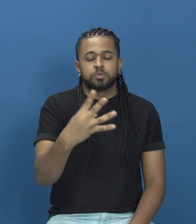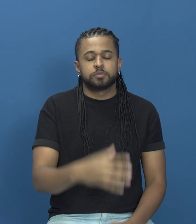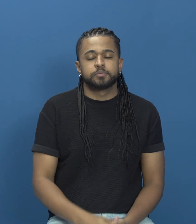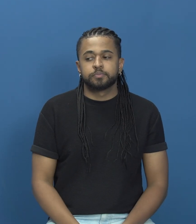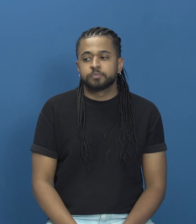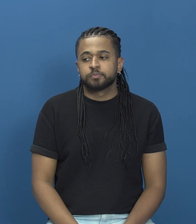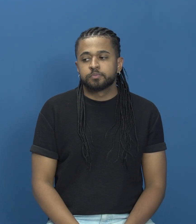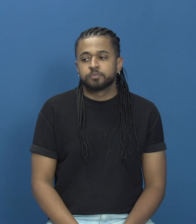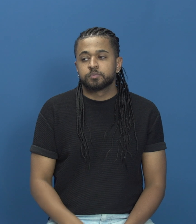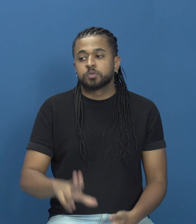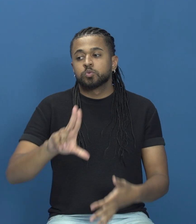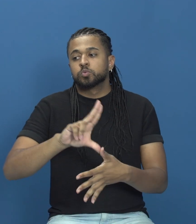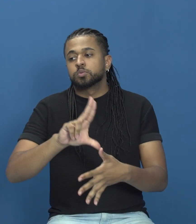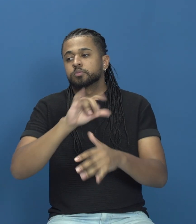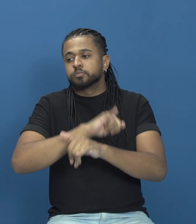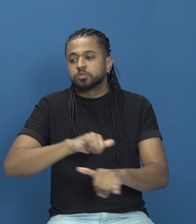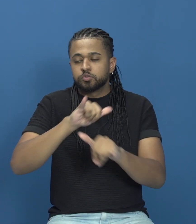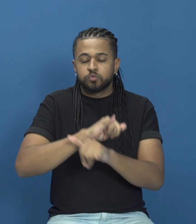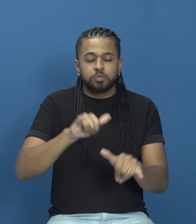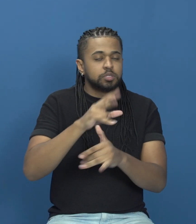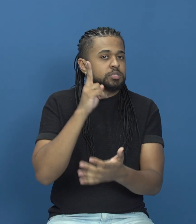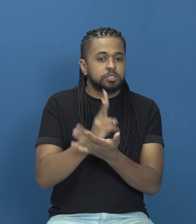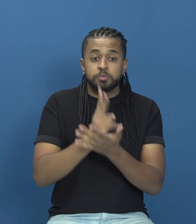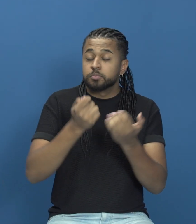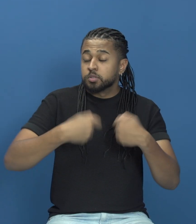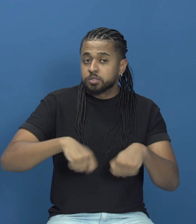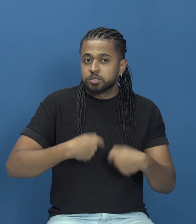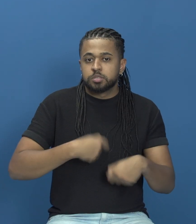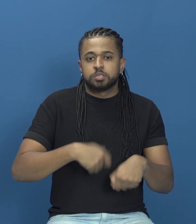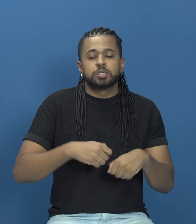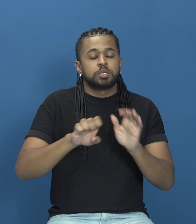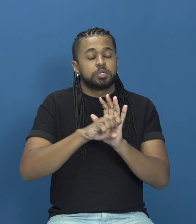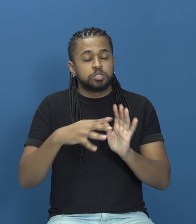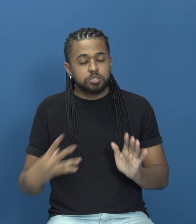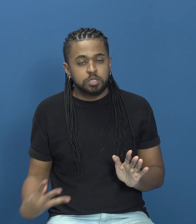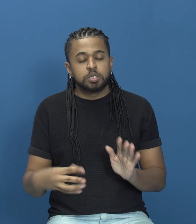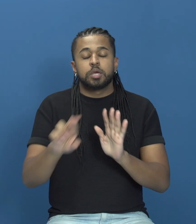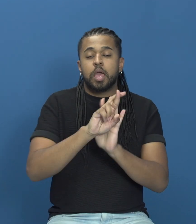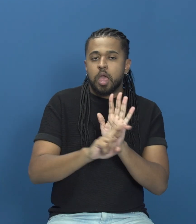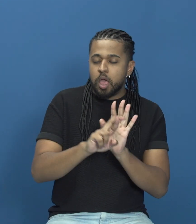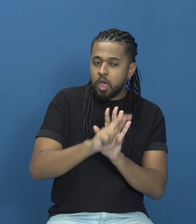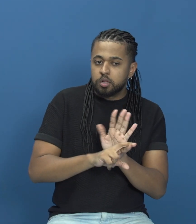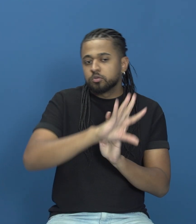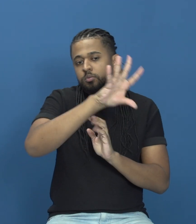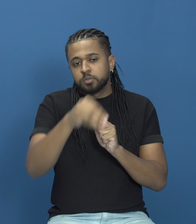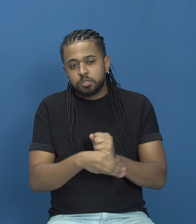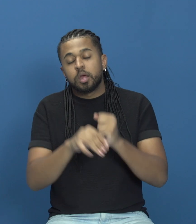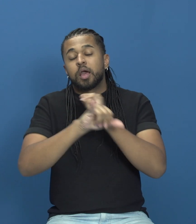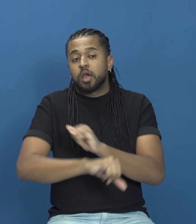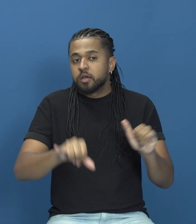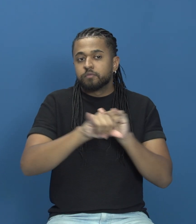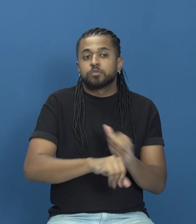16.4. A UNILA divulgará, sempre que necessário, editais, normas complementares e